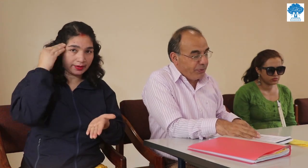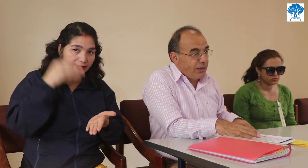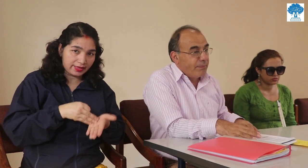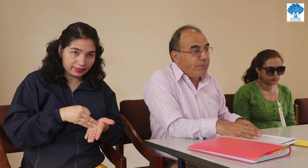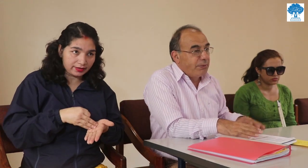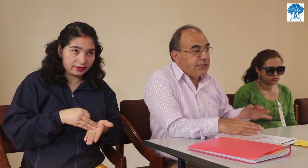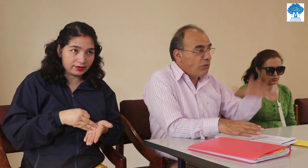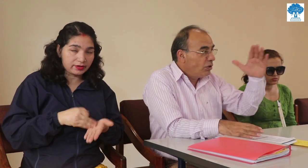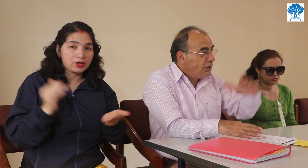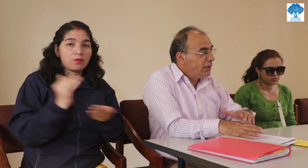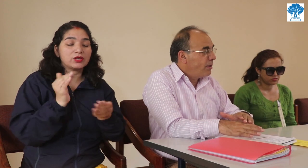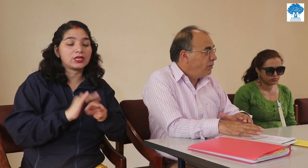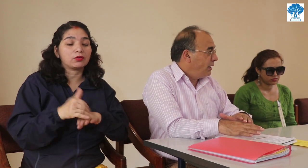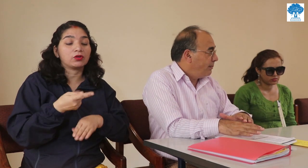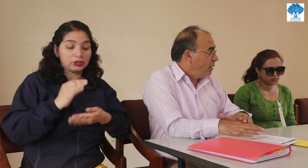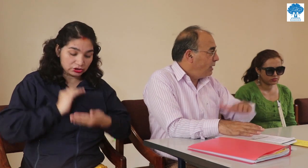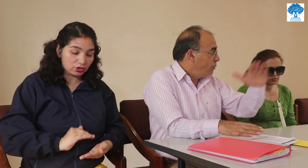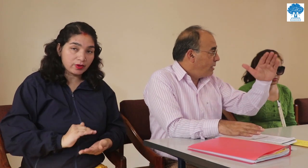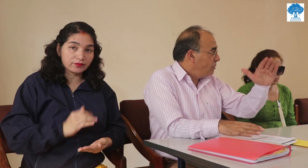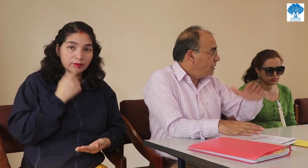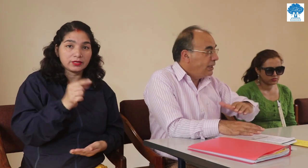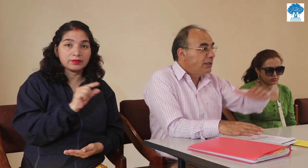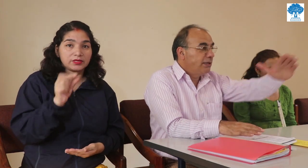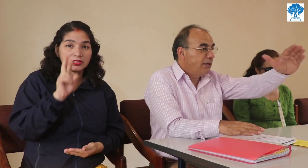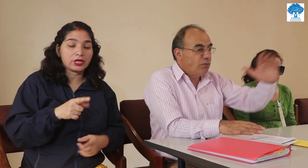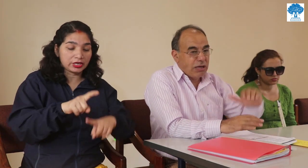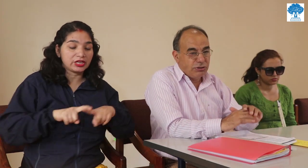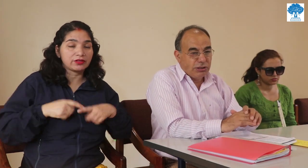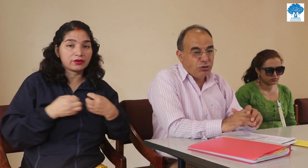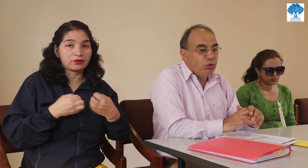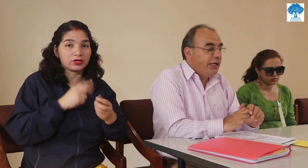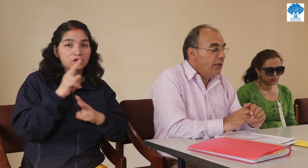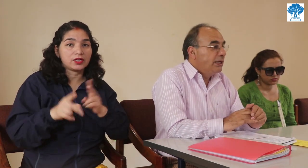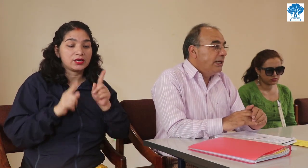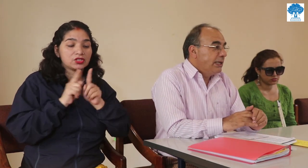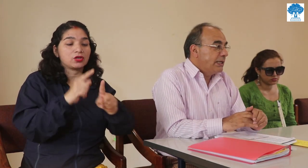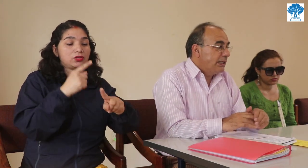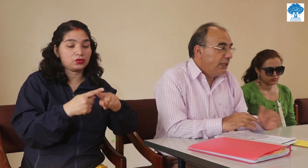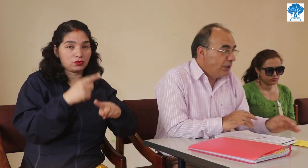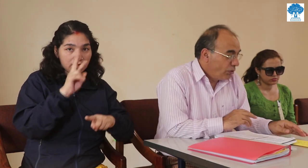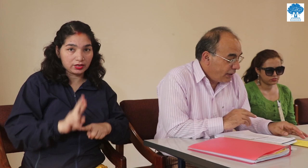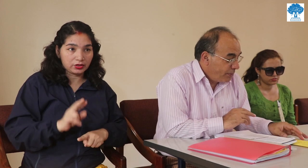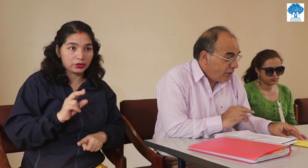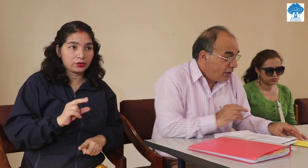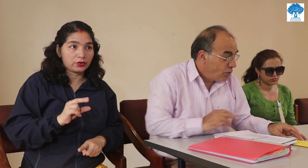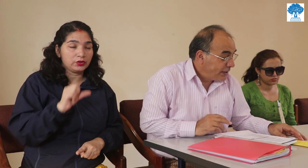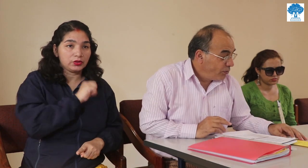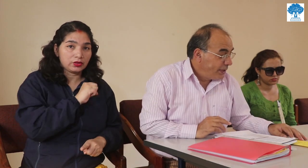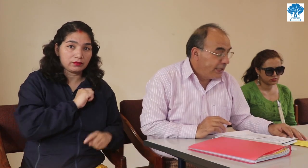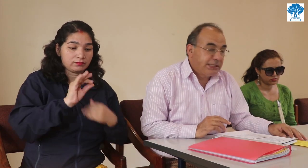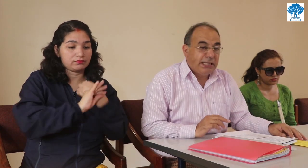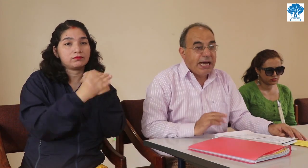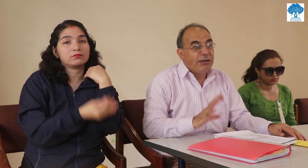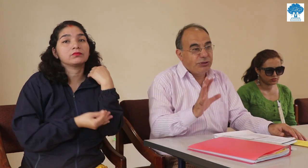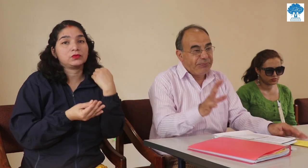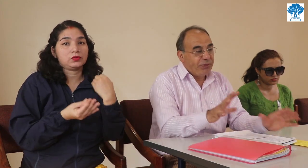चाहिँ बच्चाहरू कति जन्माउने भन्ने कुराहरू र नियन्त्रण गर्ने कुराहरूसँग जोडिएर खास गरी यौन तथा प्रजनन स्वास्थ्यको